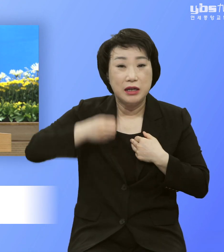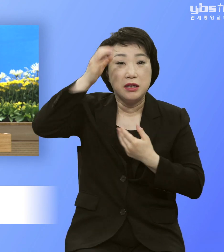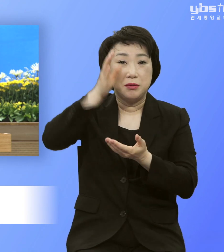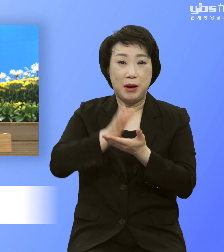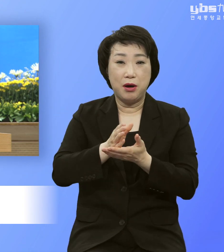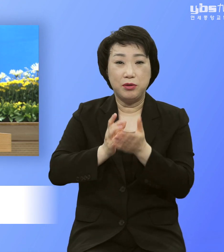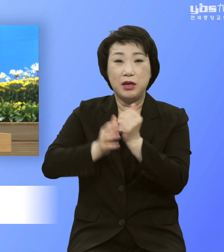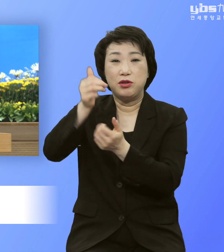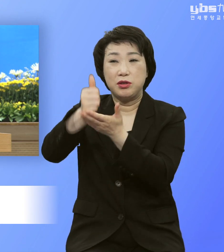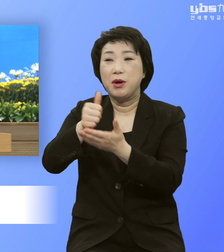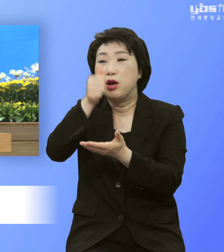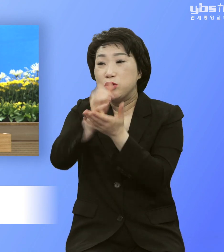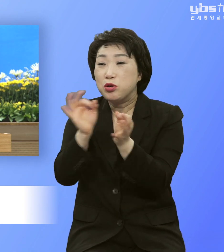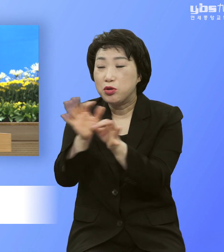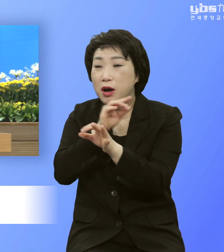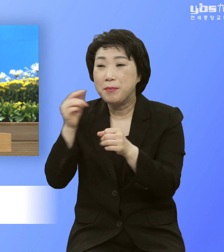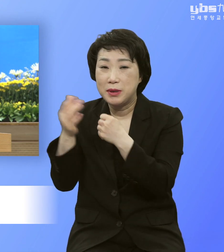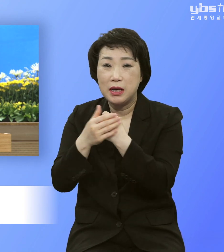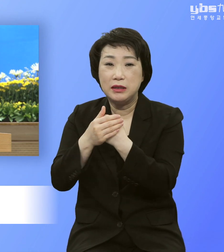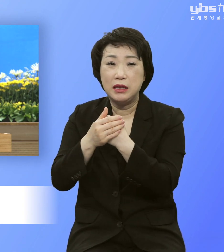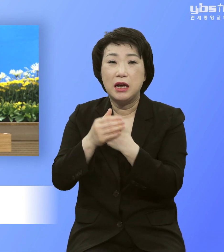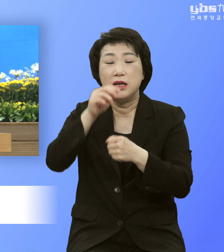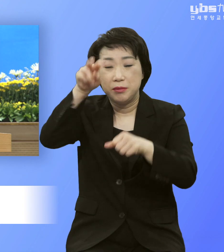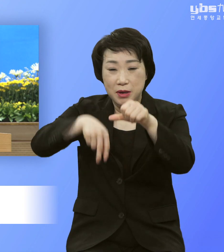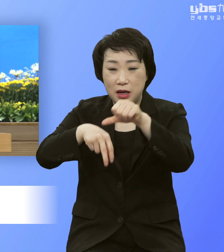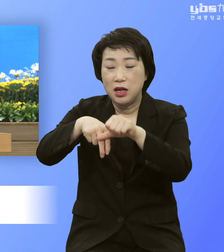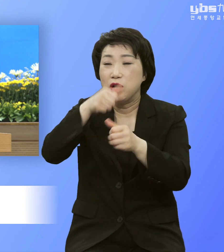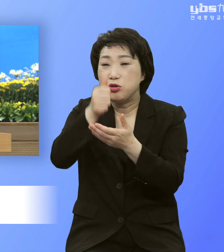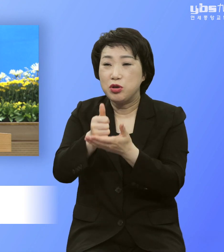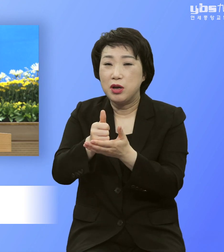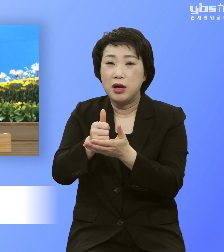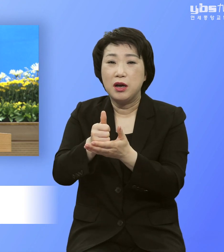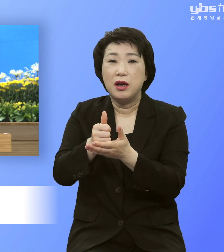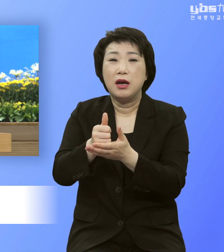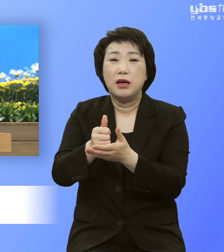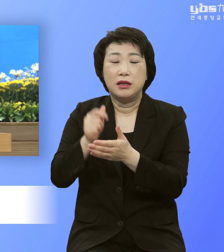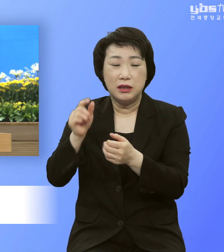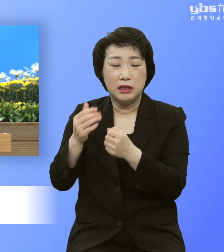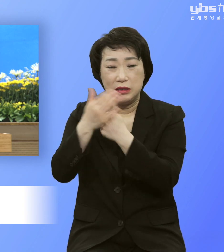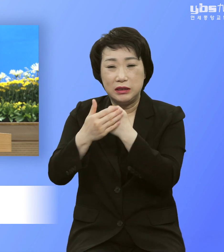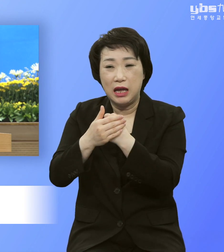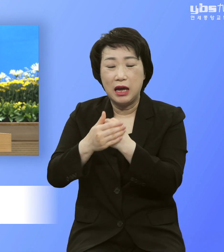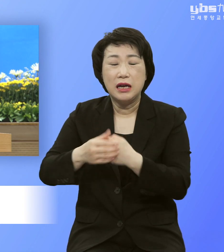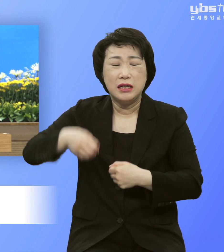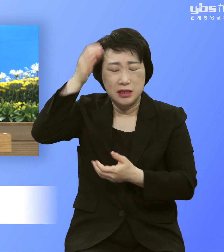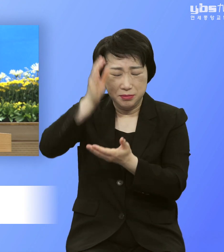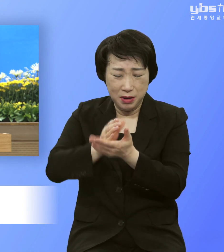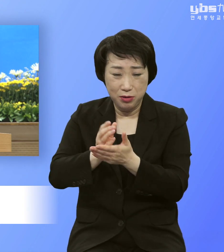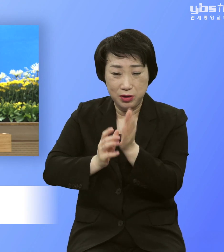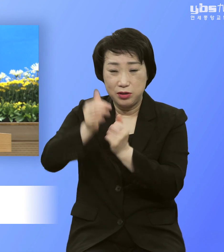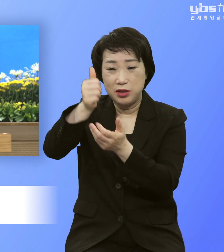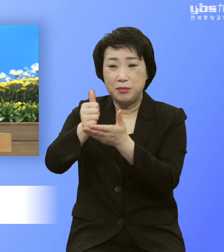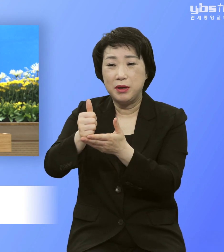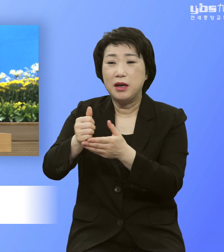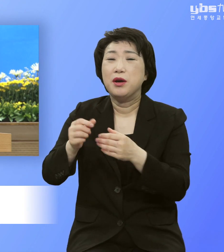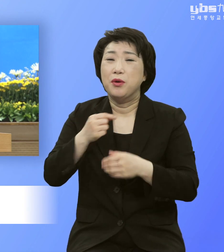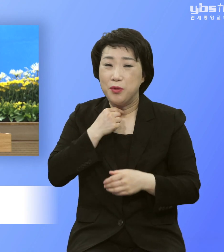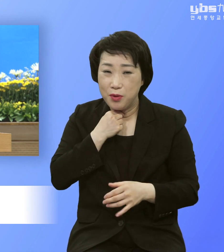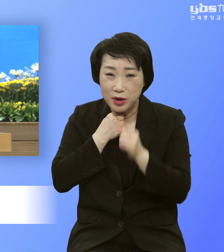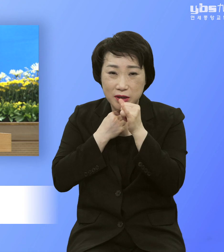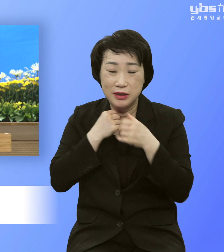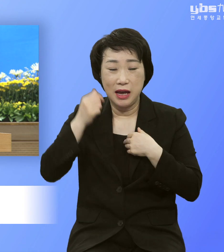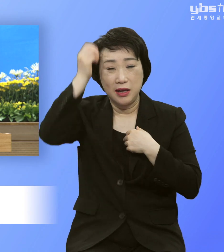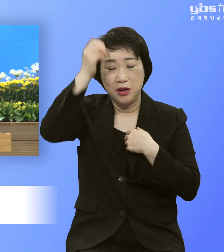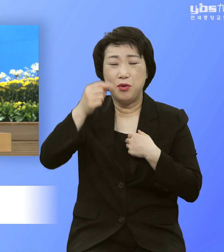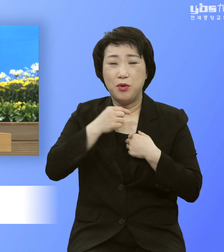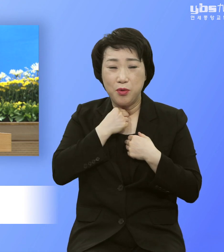주시고 예수 그리스도 속죄의 은혜, 그 속죄의 피의 가치를 망각하지 않게 하여 주시고 예수님이 그렇게 바라시던 내